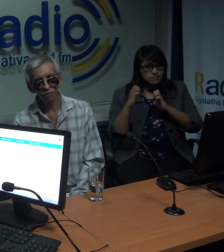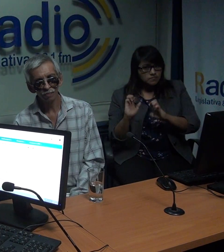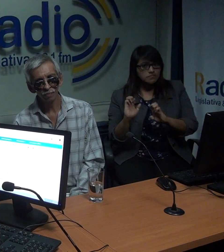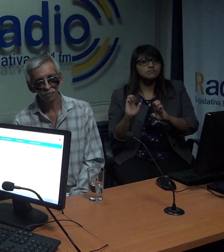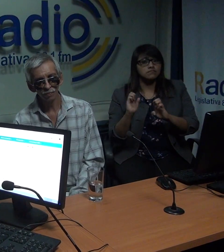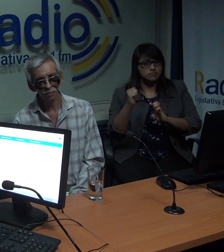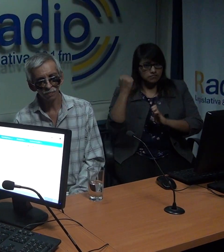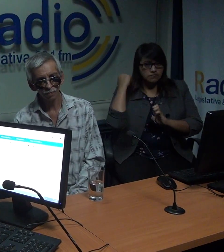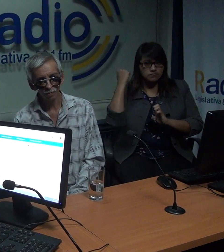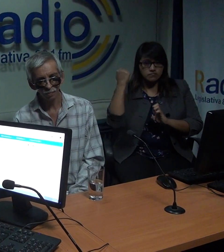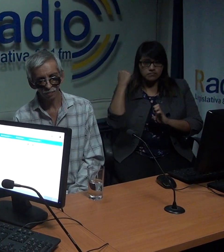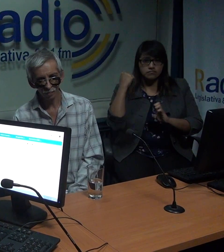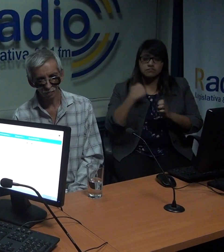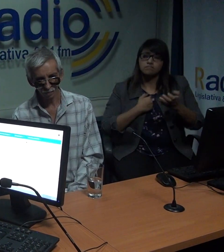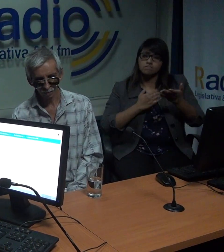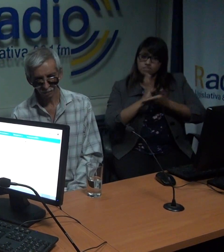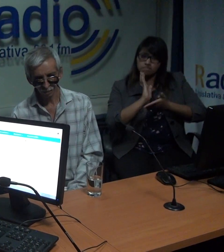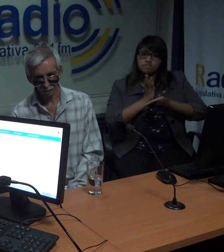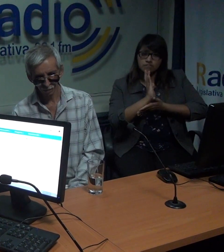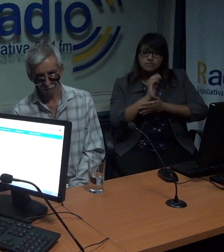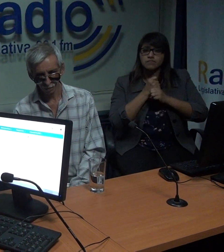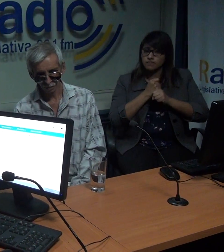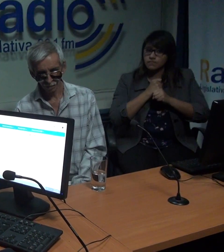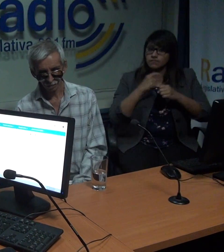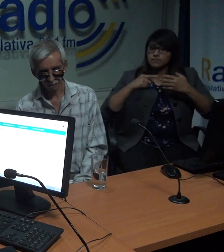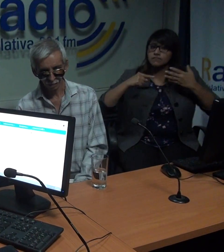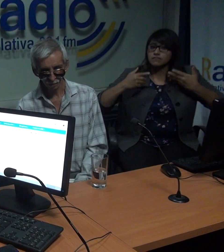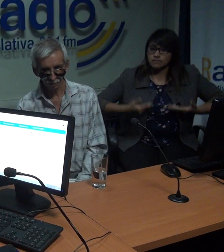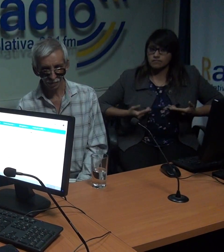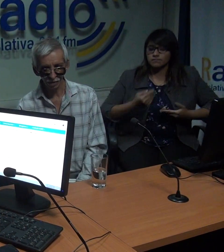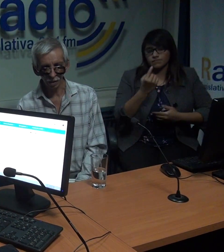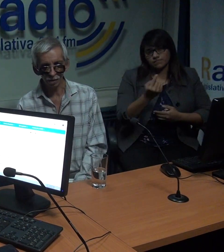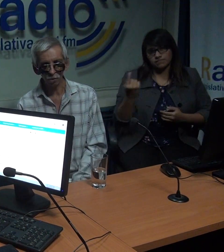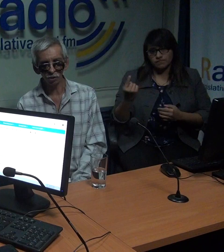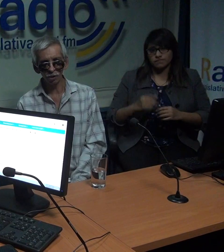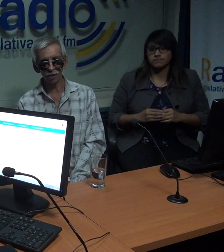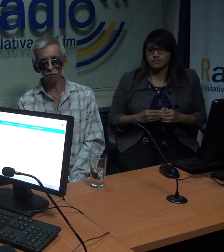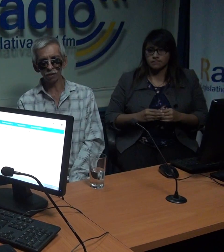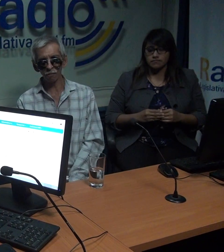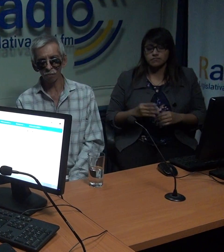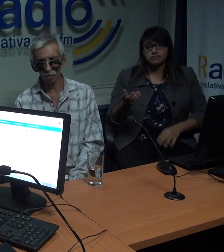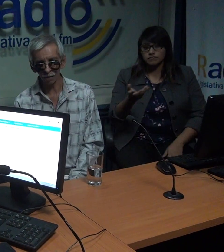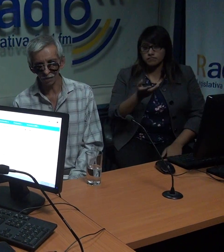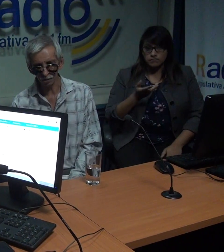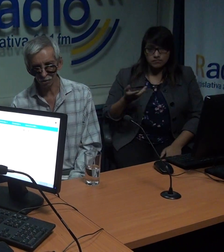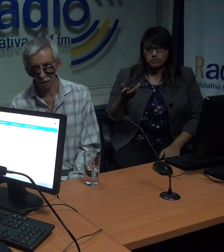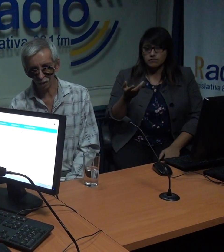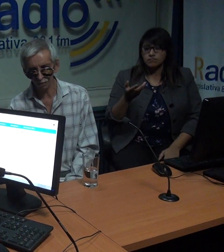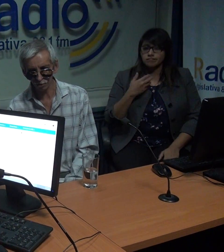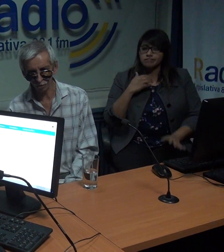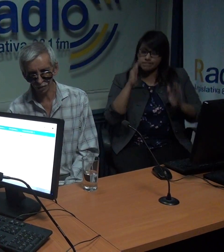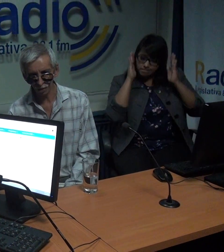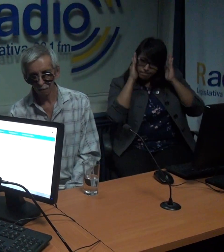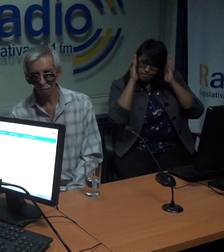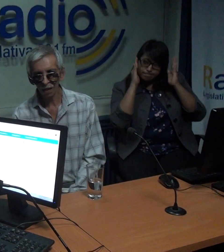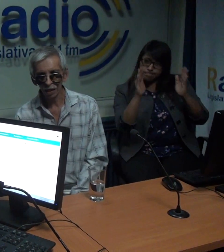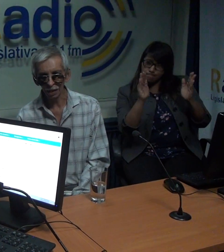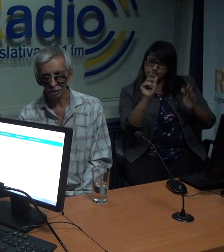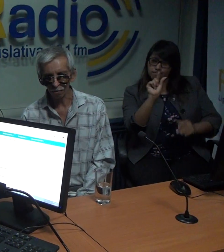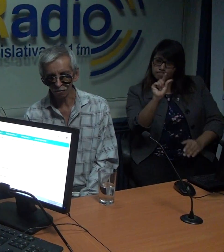ayuden a facilitar y garantizar los derechos de esas personas, Juan Antonio. Sí, esto nos dificulta un poco la atención a las